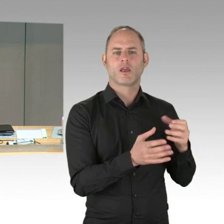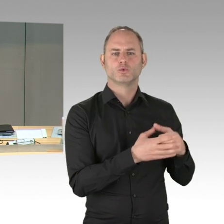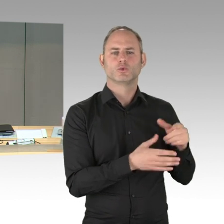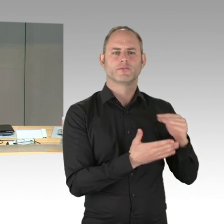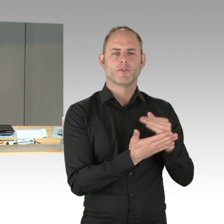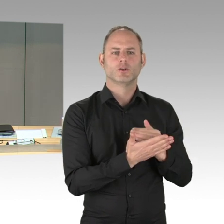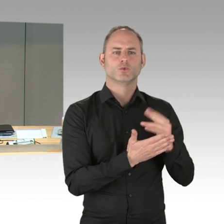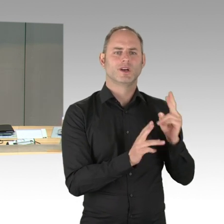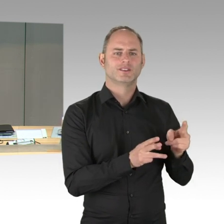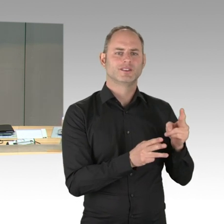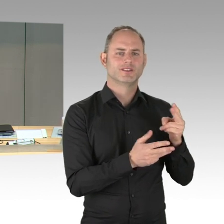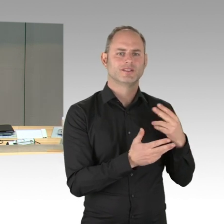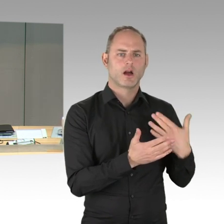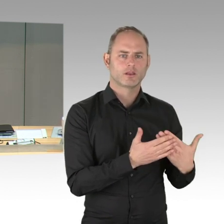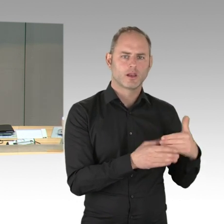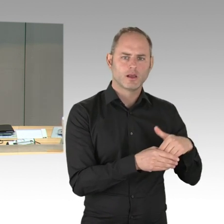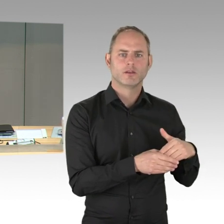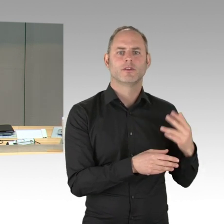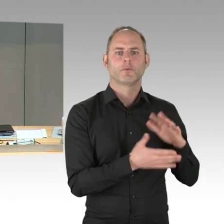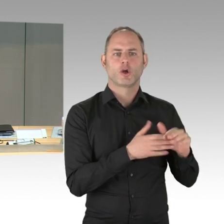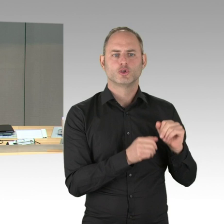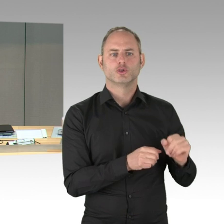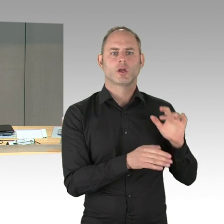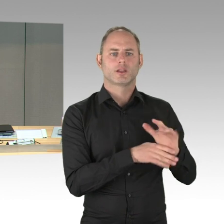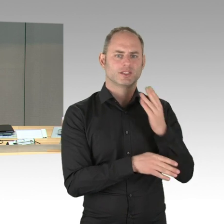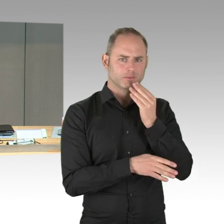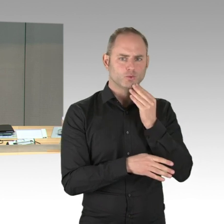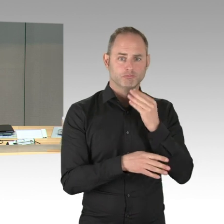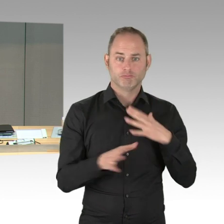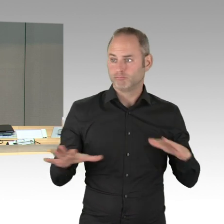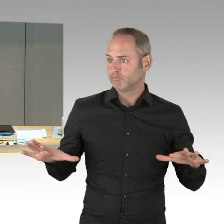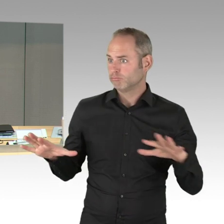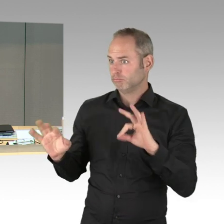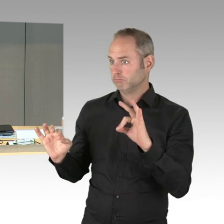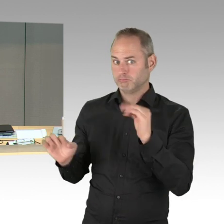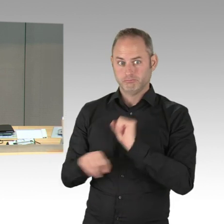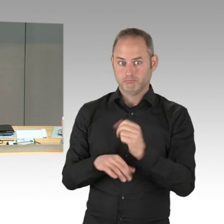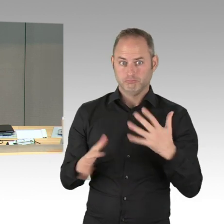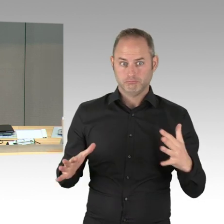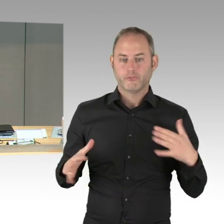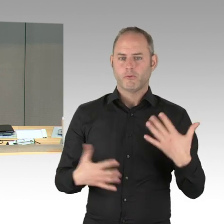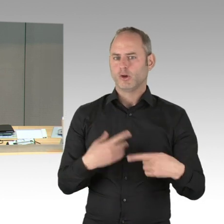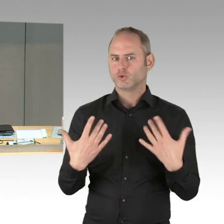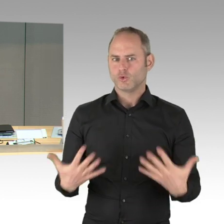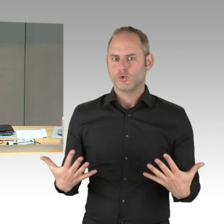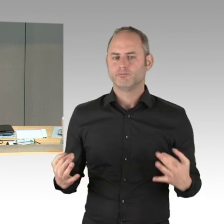Ich komme nun zum Tagesordnungspunkt 2 und rufe die Fragestunde auf. Nun können mündliche